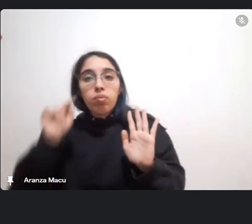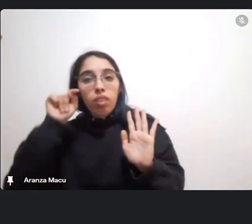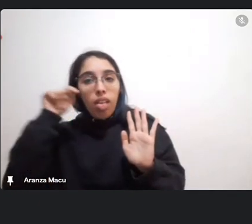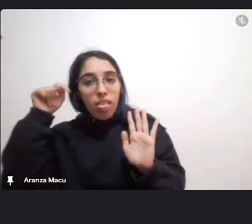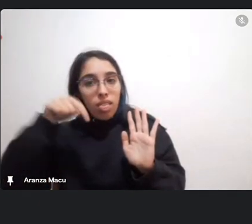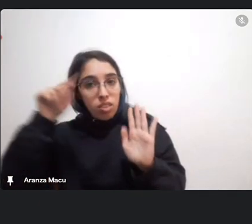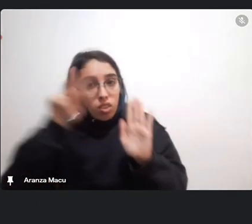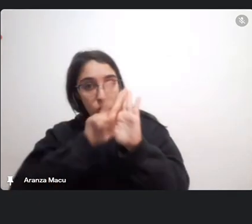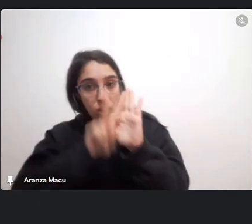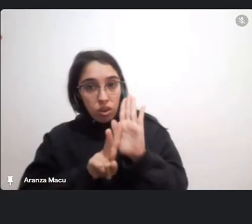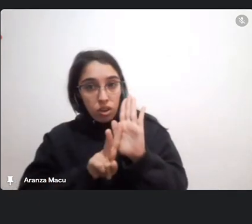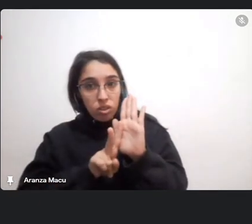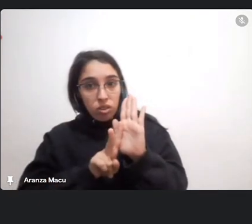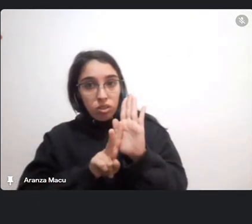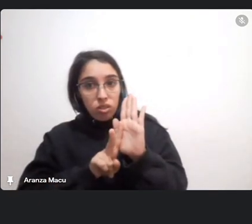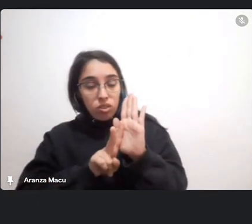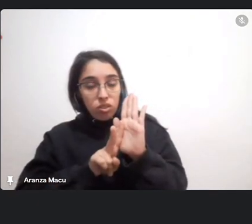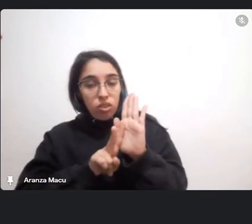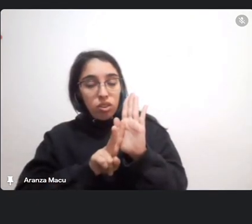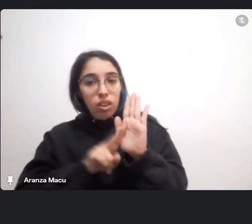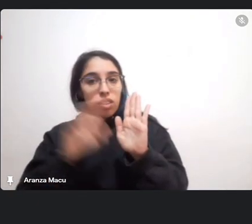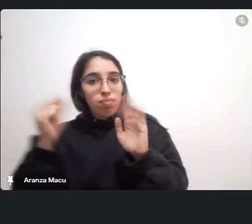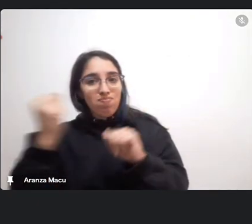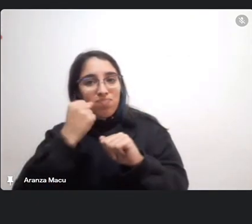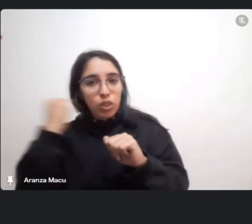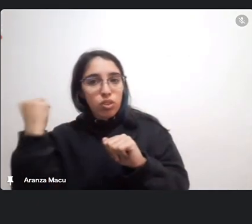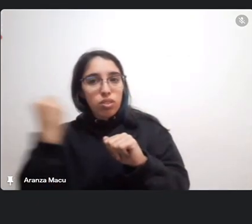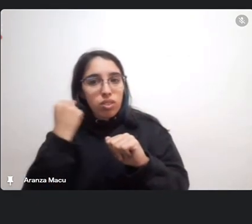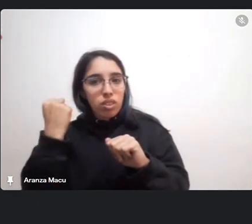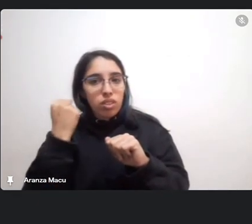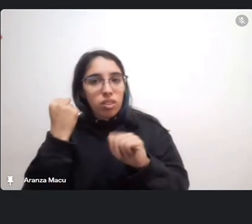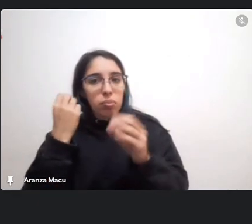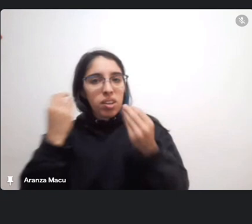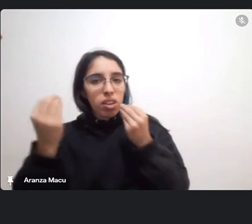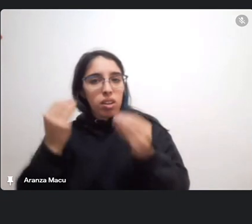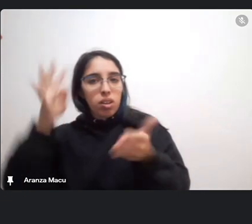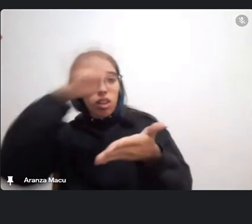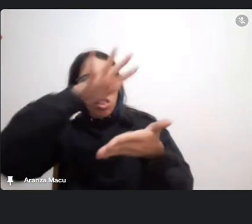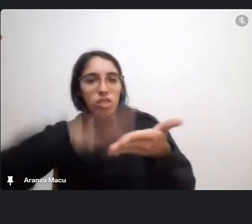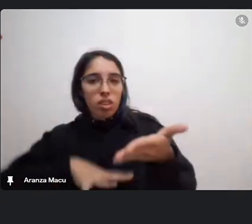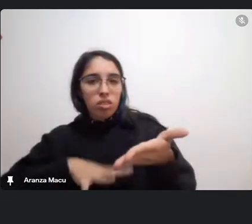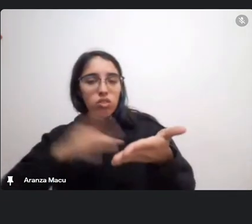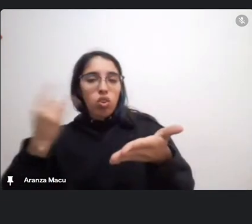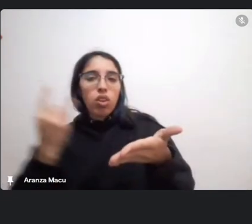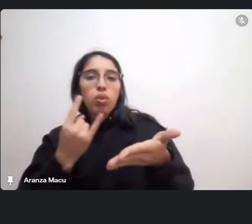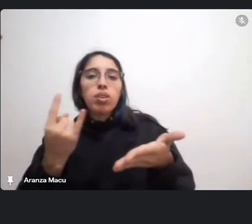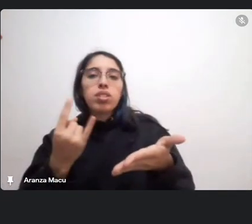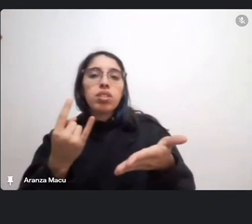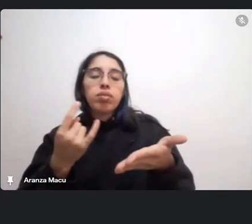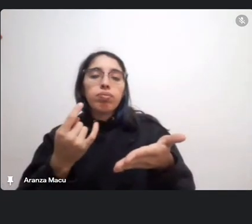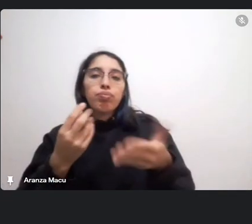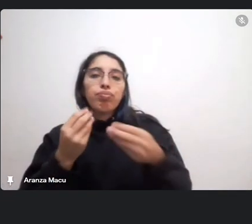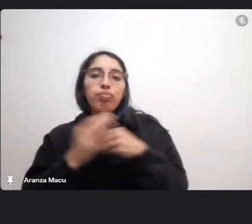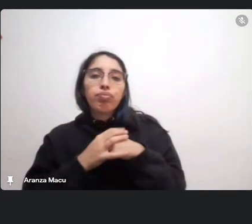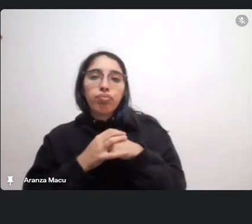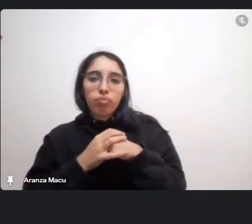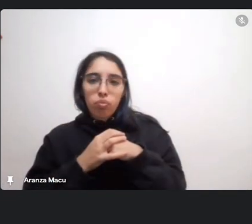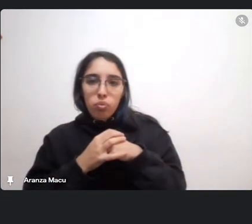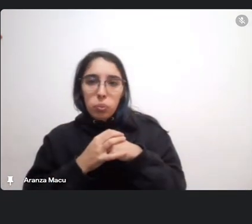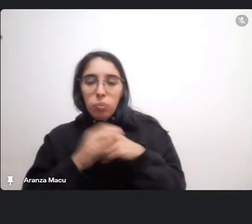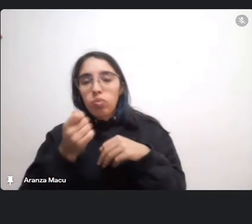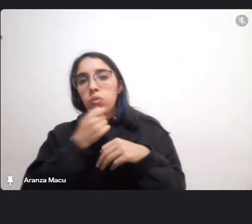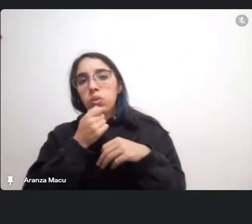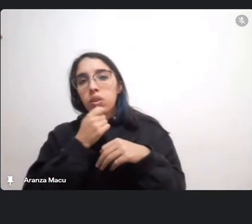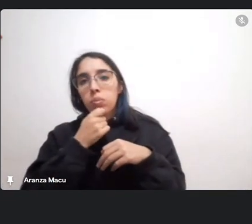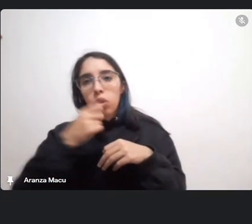muy importante en los textos académicos, ¿sí? Por ejemplo, en cuanto a los verbos, por ejemplo,